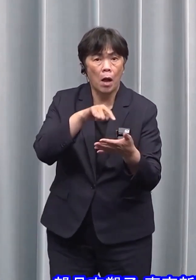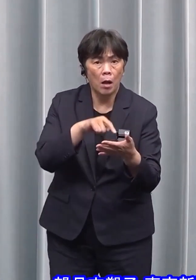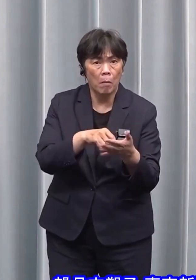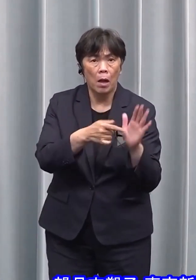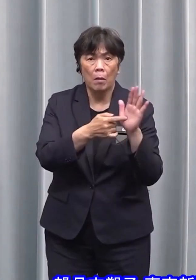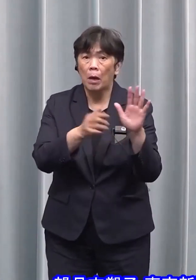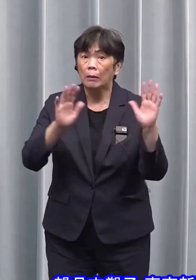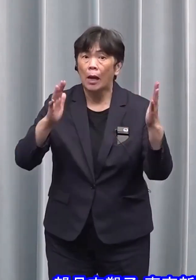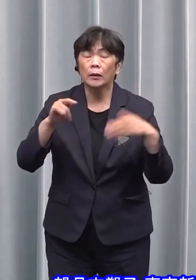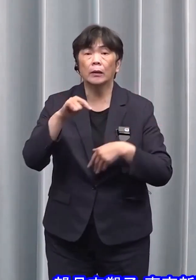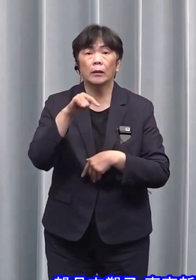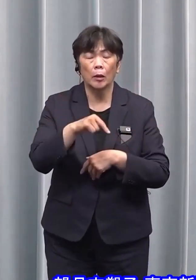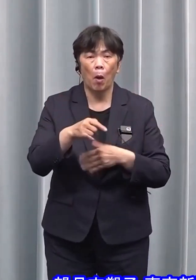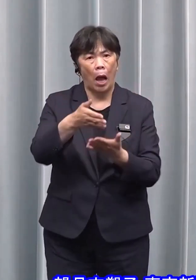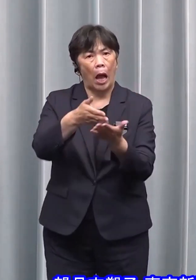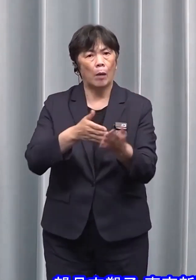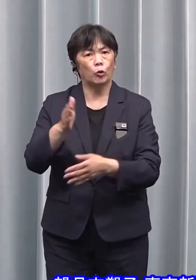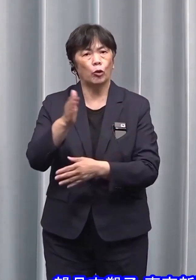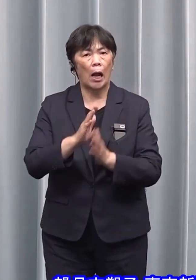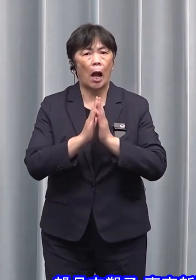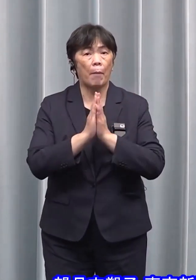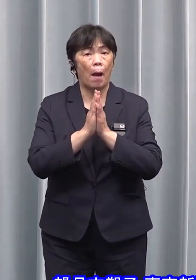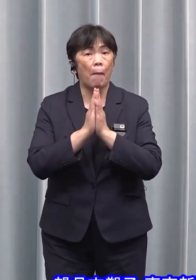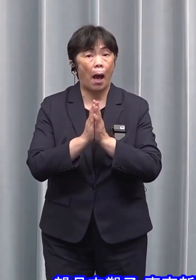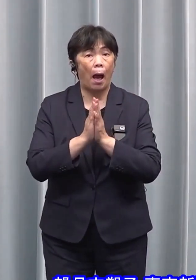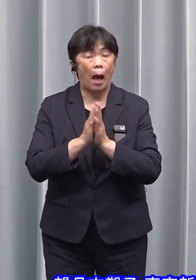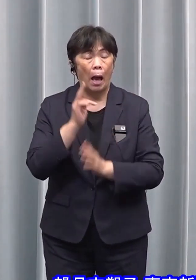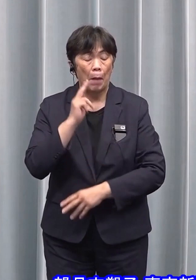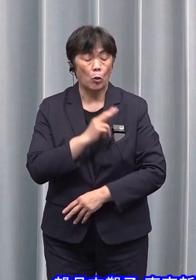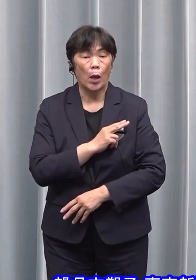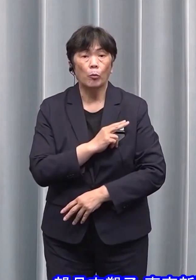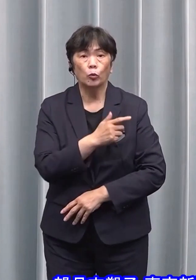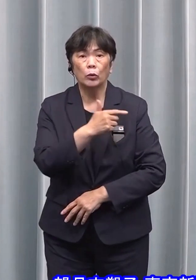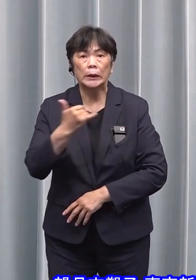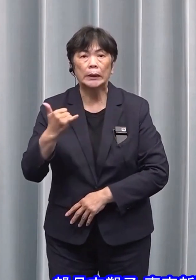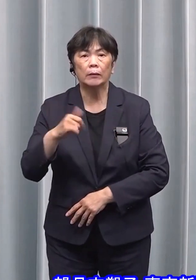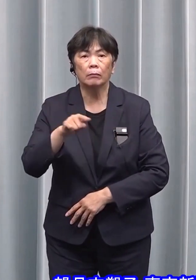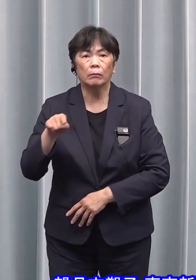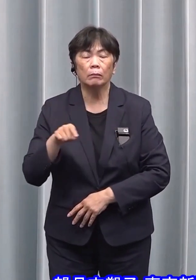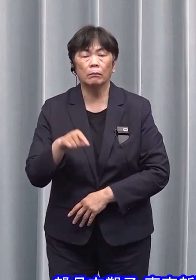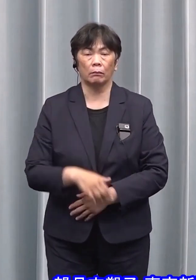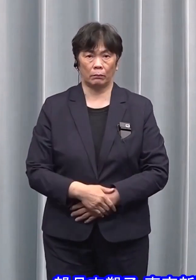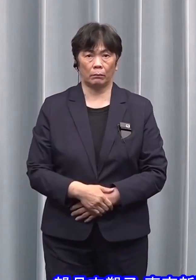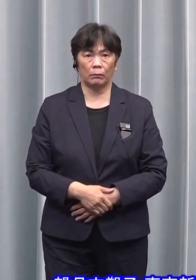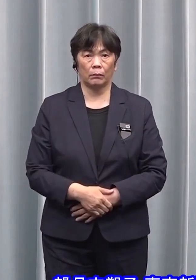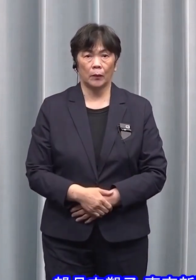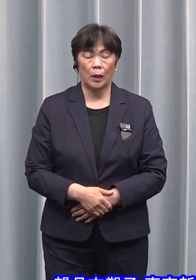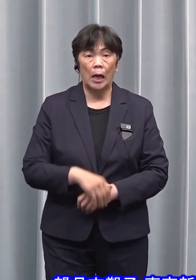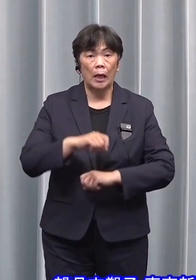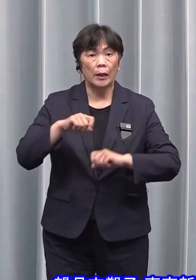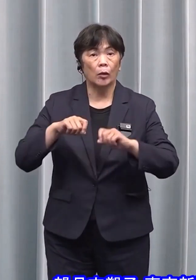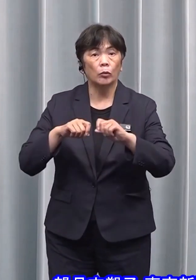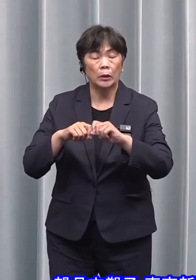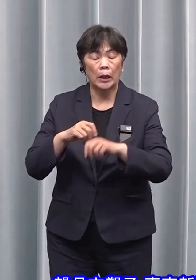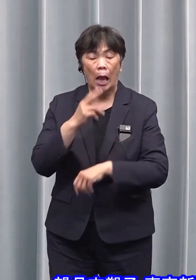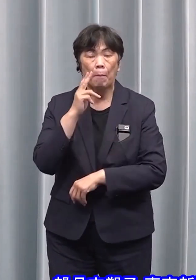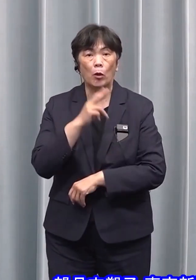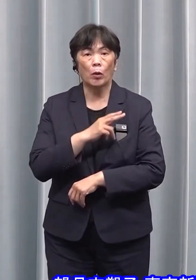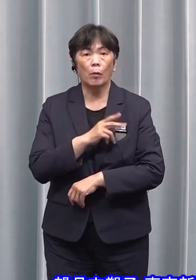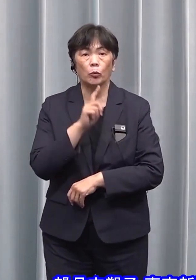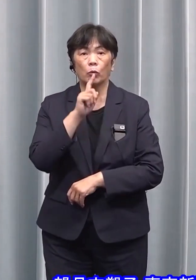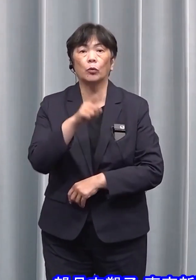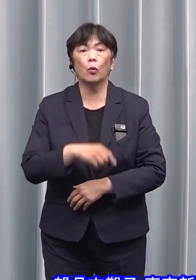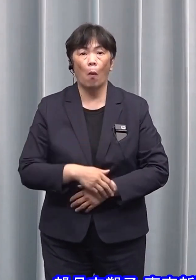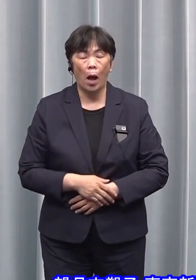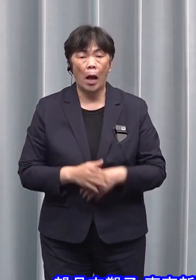約半分が、ミャンマー、ベトナム人等々の方ではないかと言われています。で一方でベトナムというのは日本